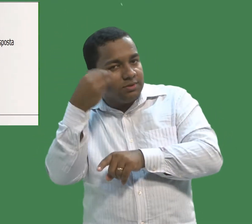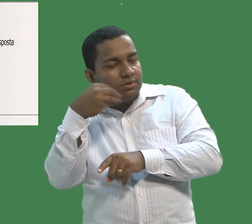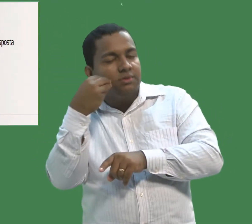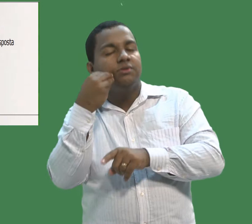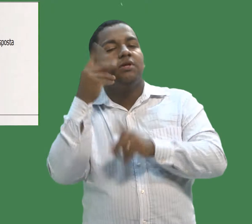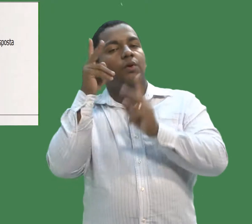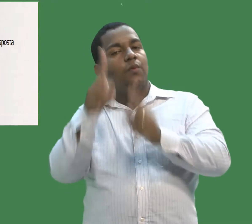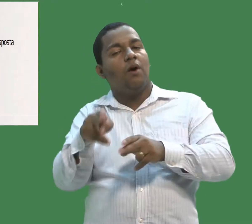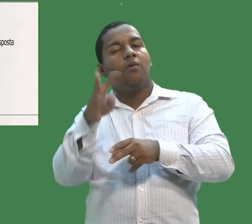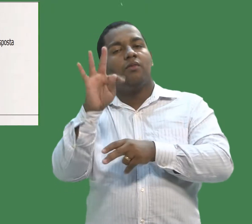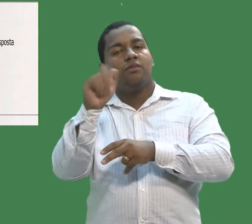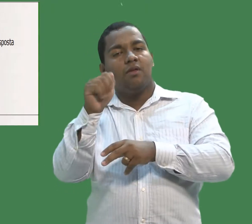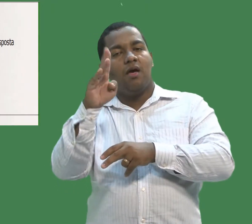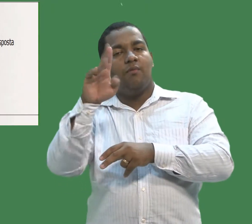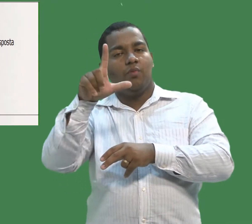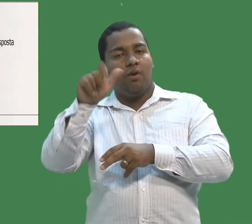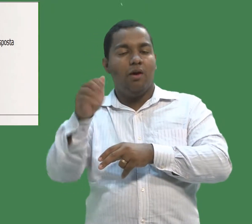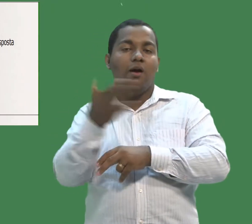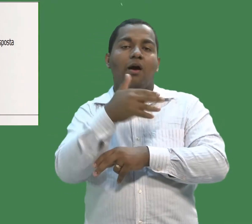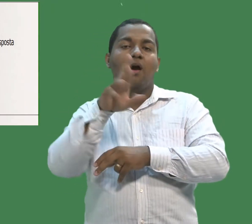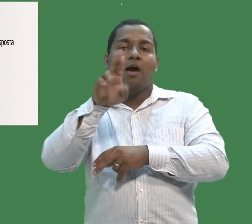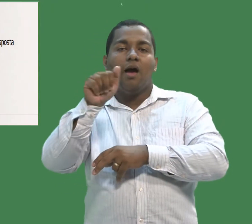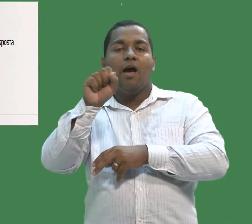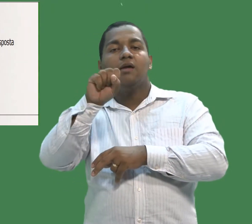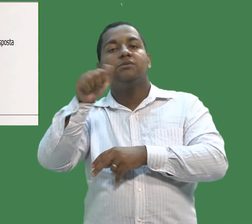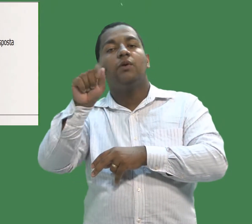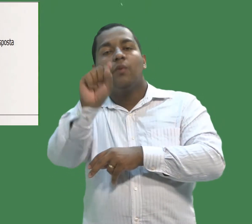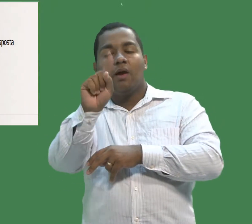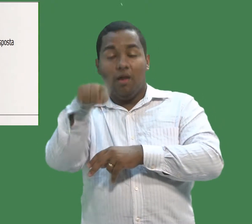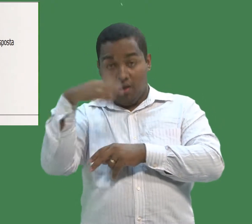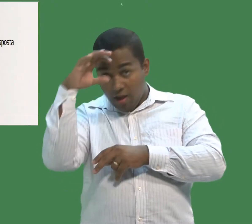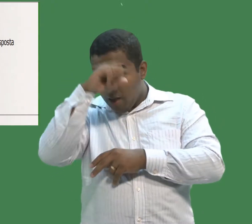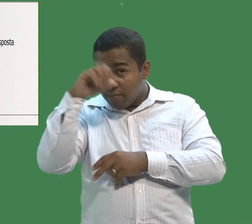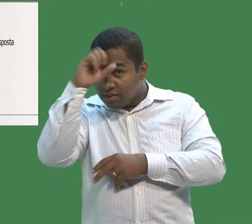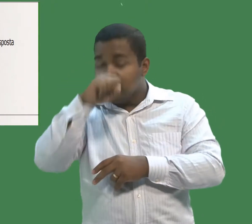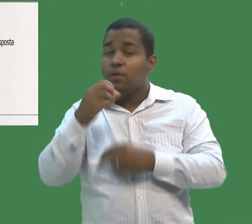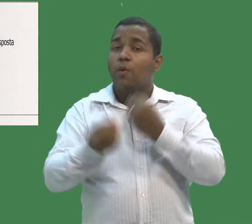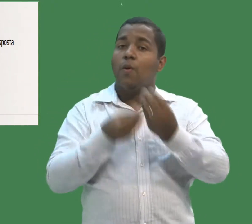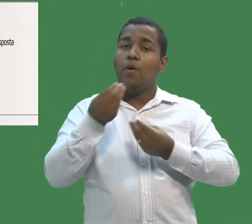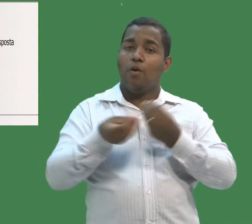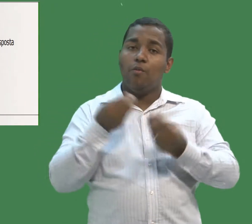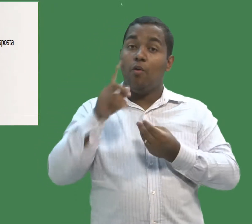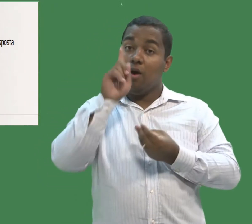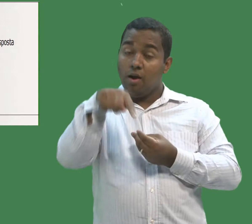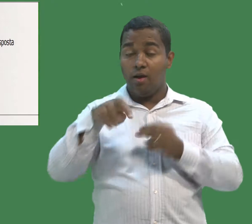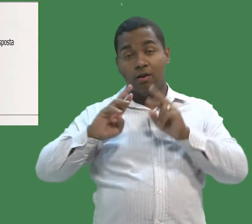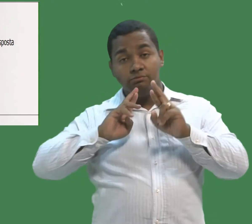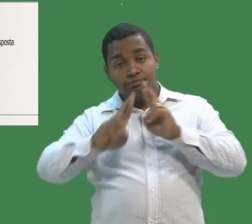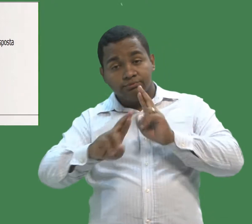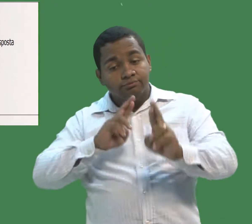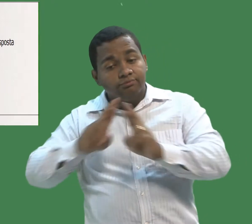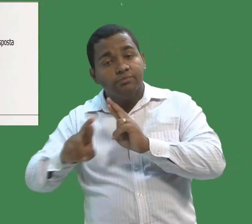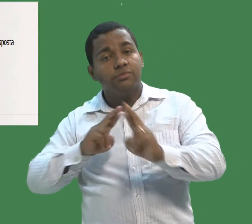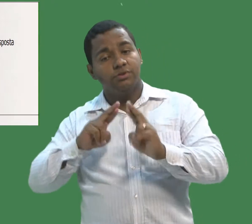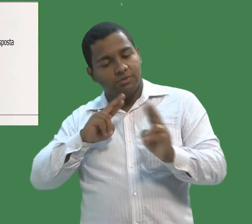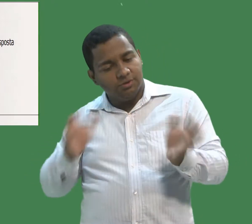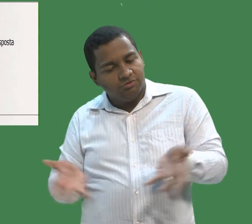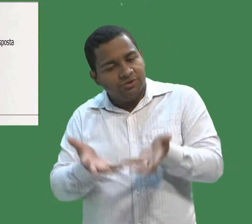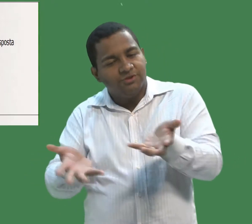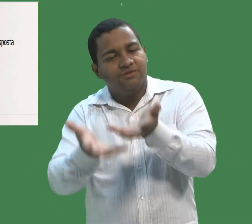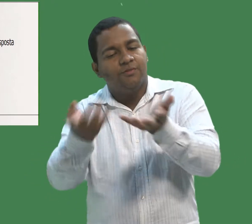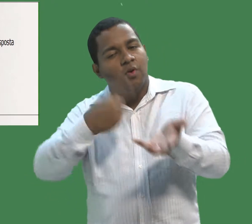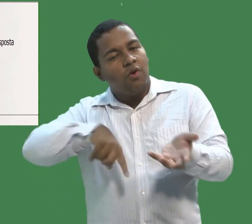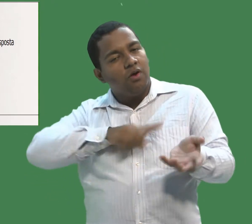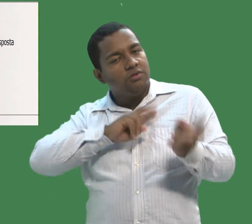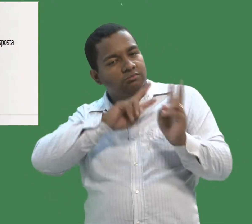tábula rasa. Nega a existência da mente, porque todo saber é aprendido, e nesse caso, aprender é saber responder corretamente a